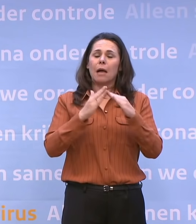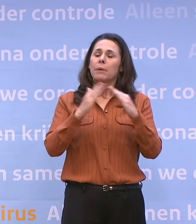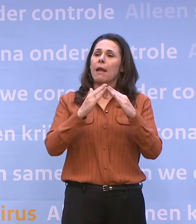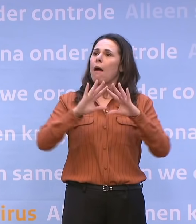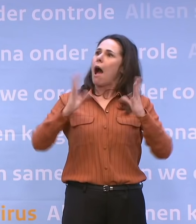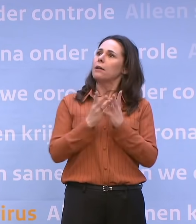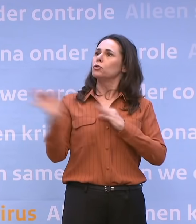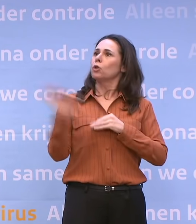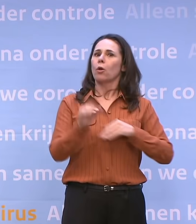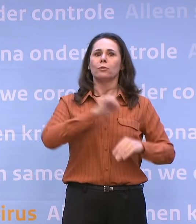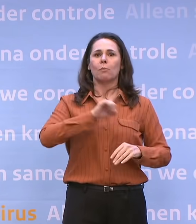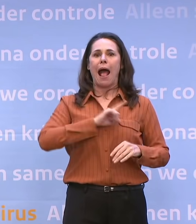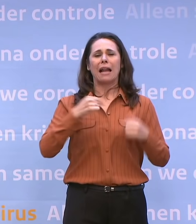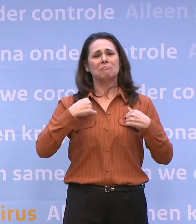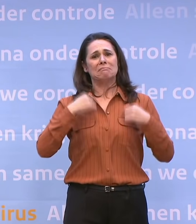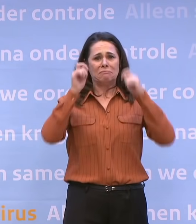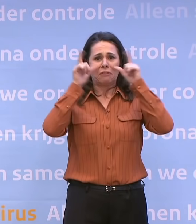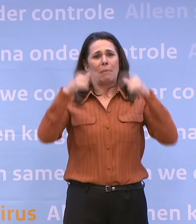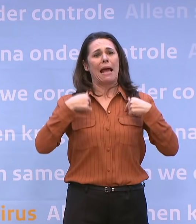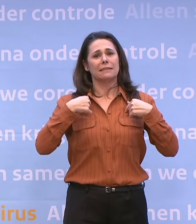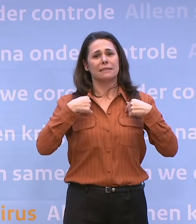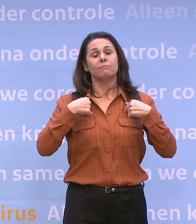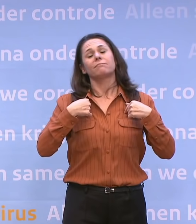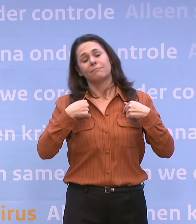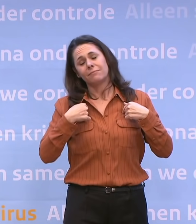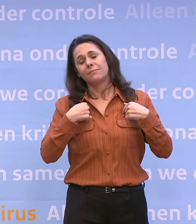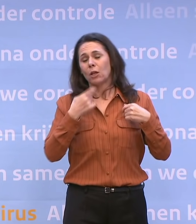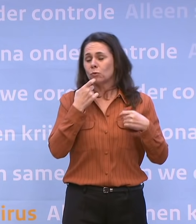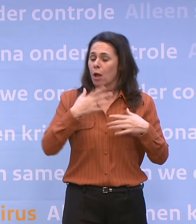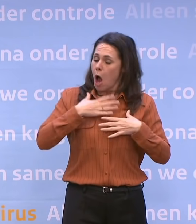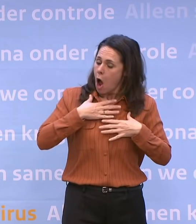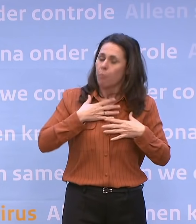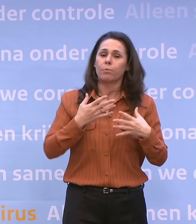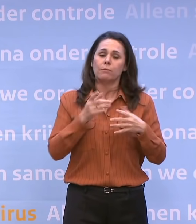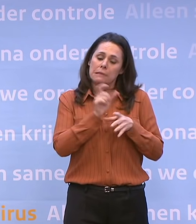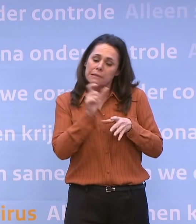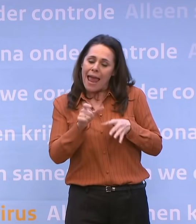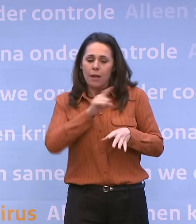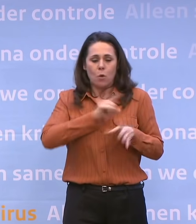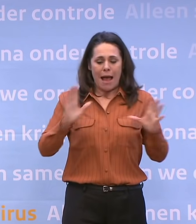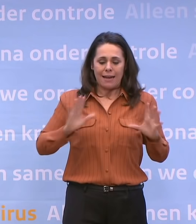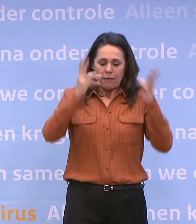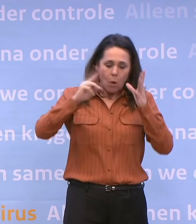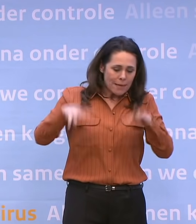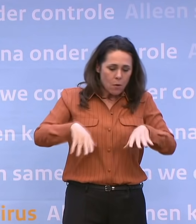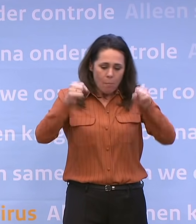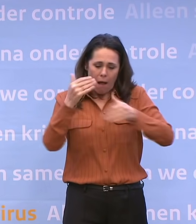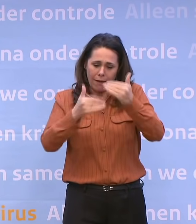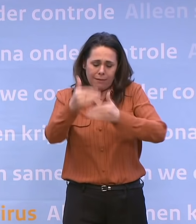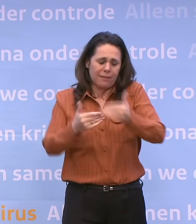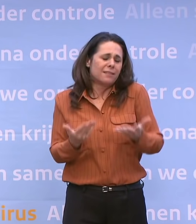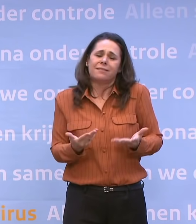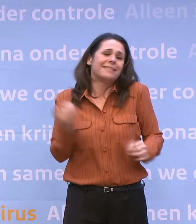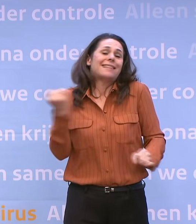normaal. Wat je natuurlijk hoopt, is dat je heel voorzichtig weer delen van het normale leven kunt oppakken. Maar ook dat is niet zeker. Het kan ook zijn dat het